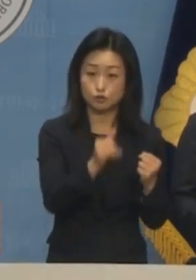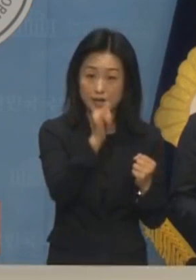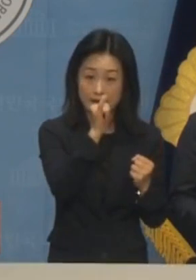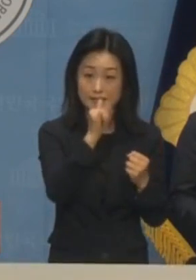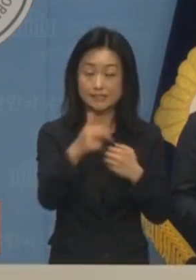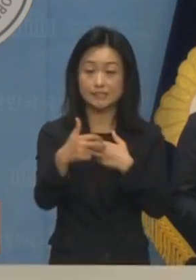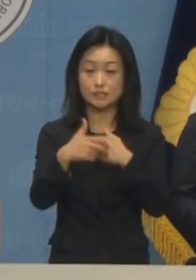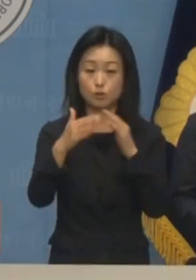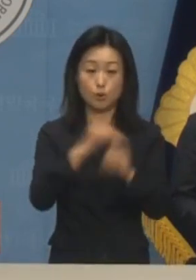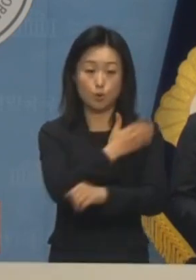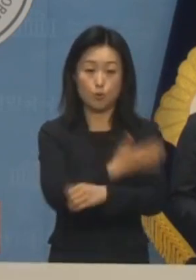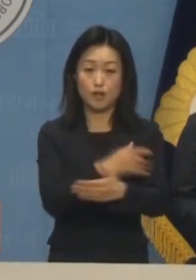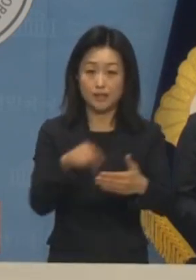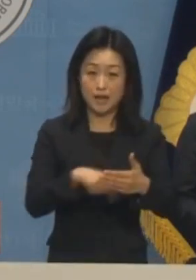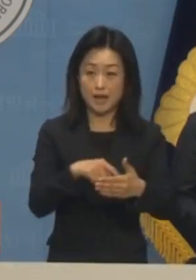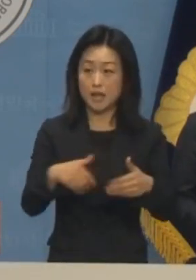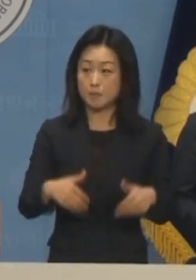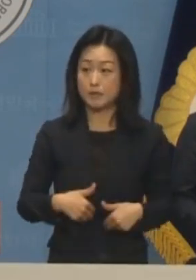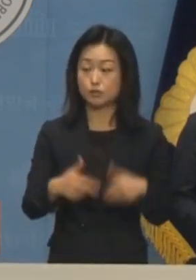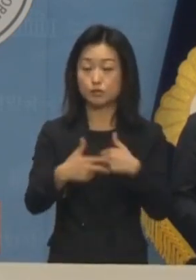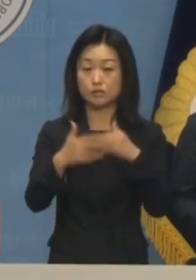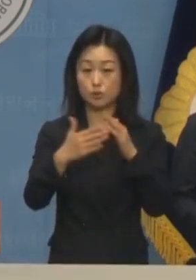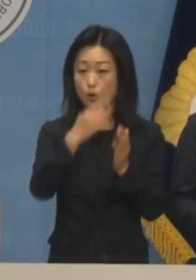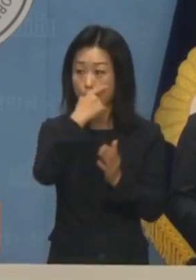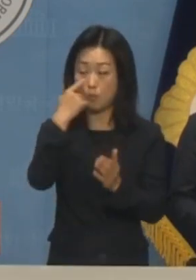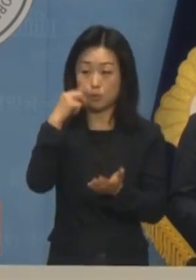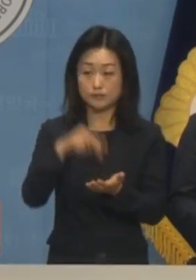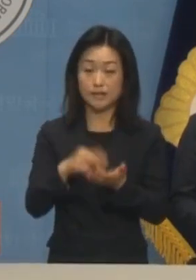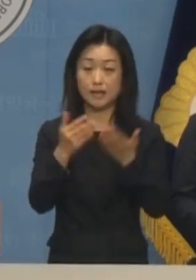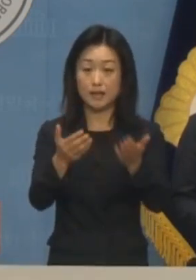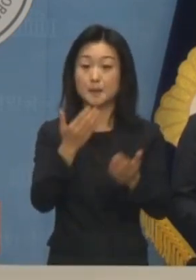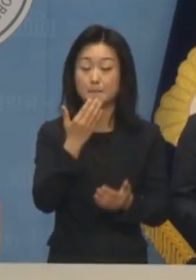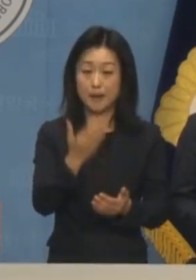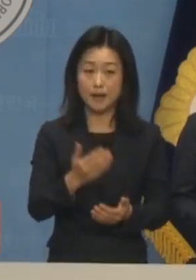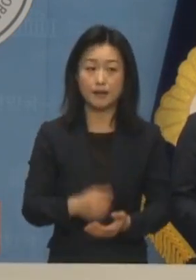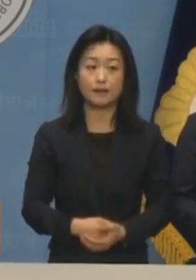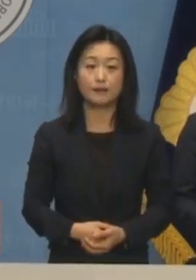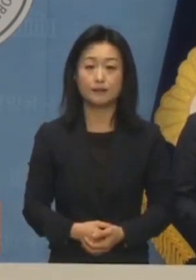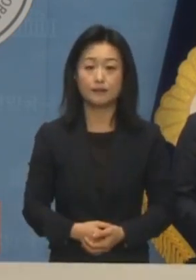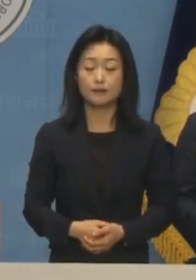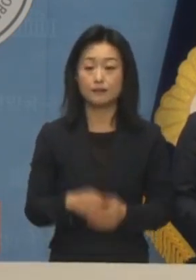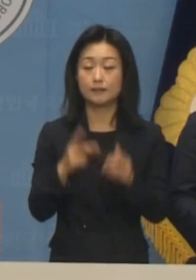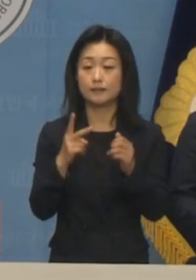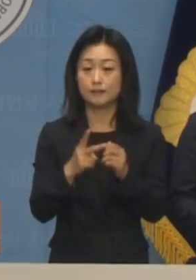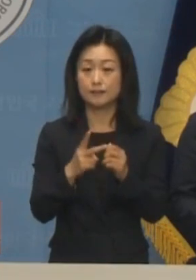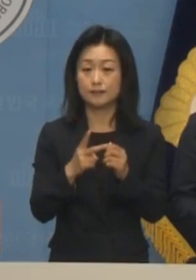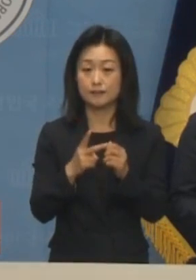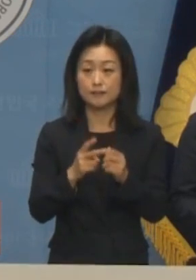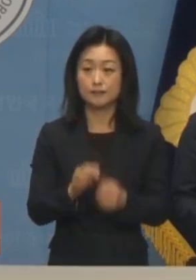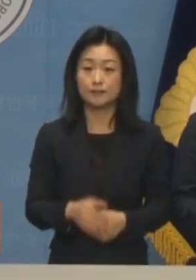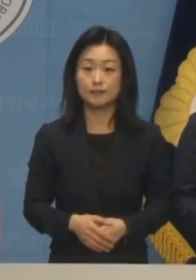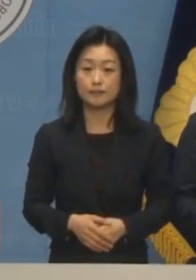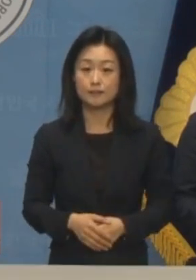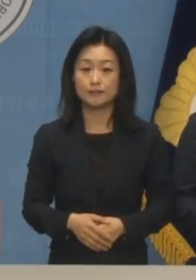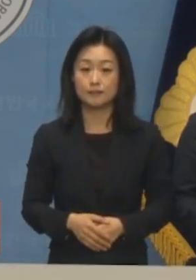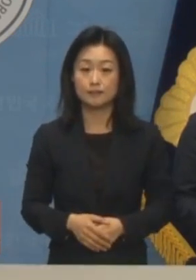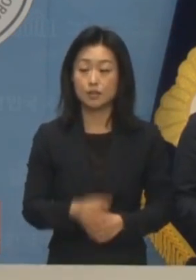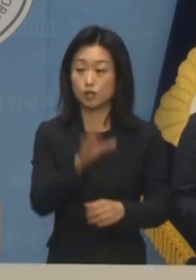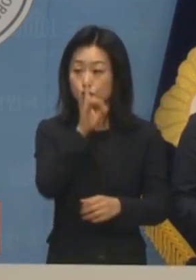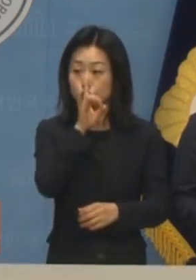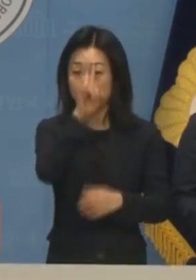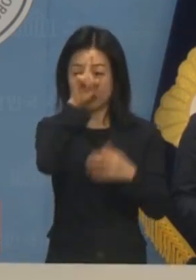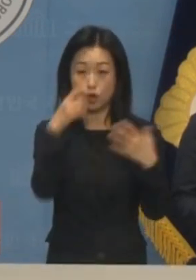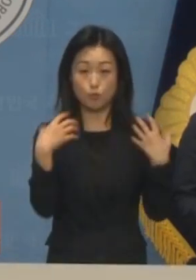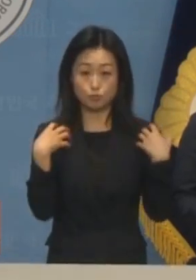내에서 필수 의료를 보장받을 수 있도록 하였습니다. 둘째, 천편일률적으로